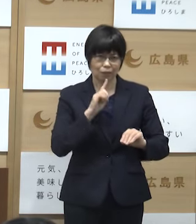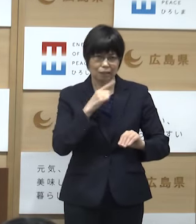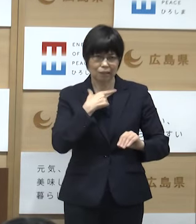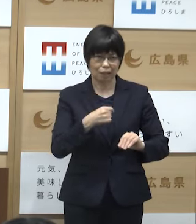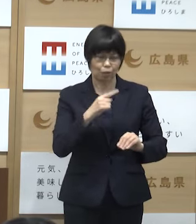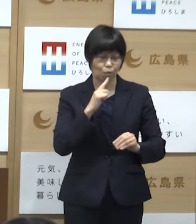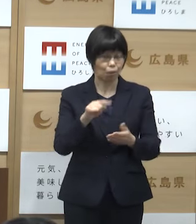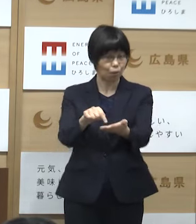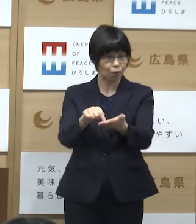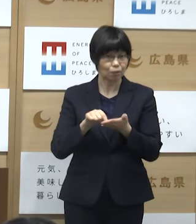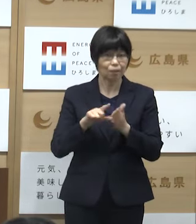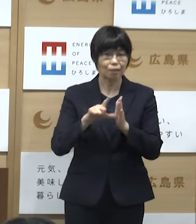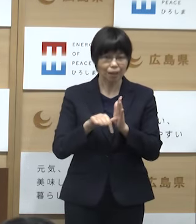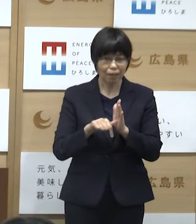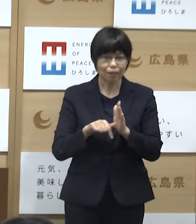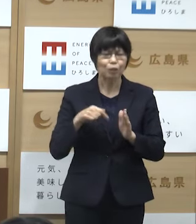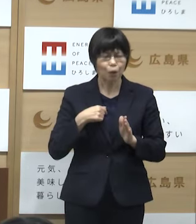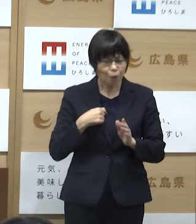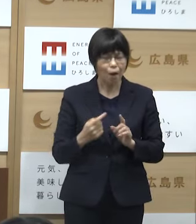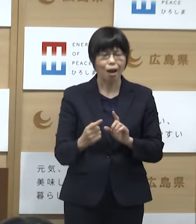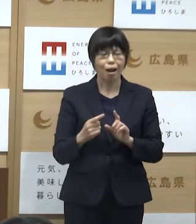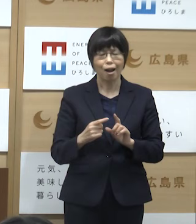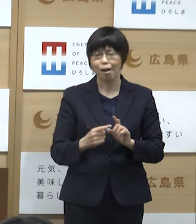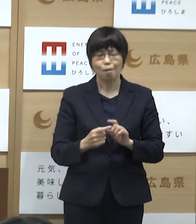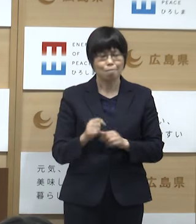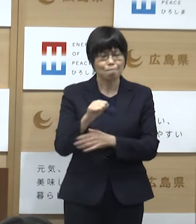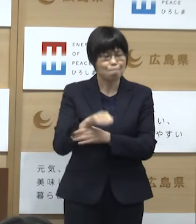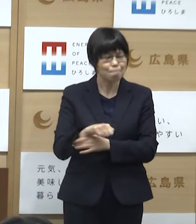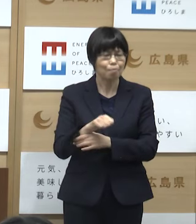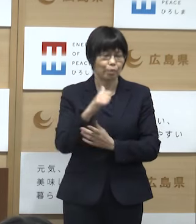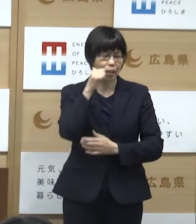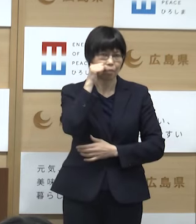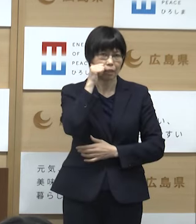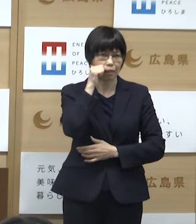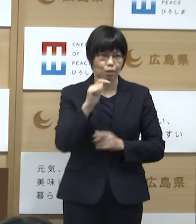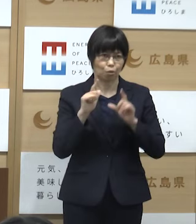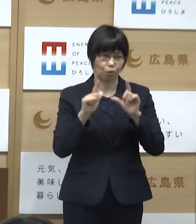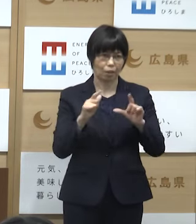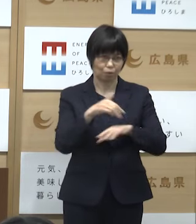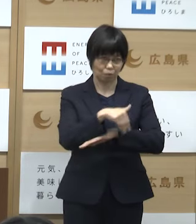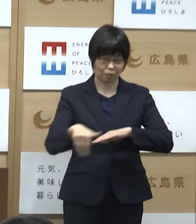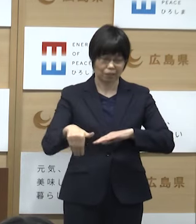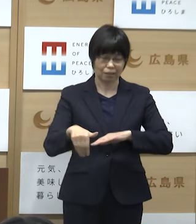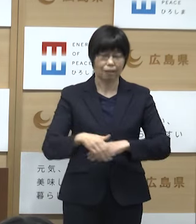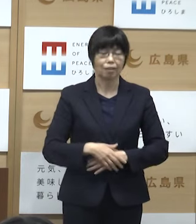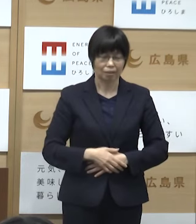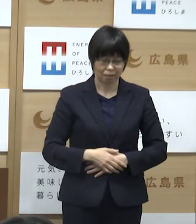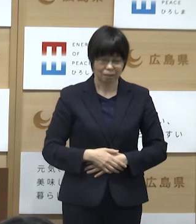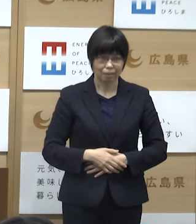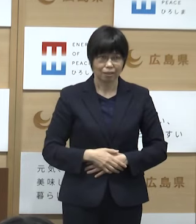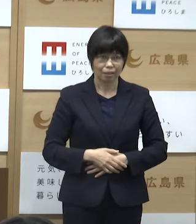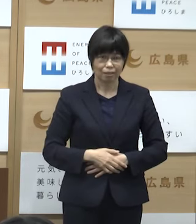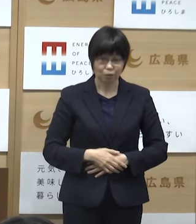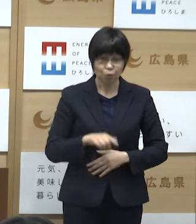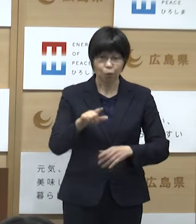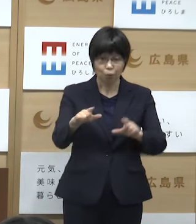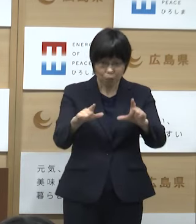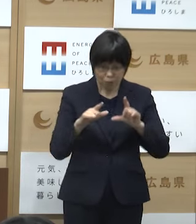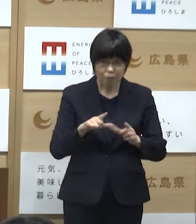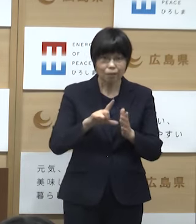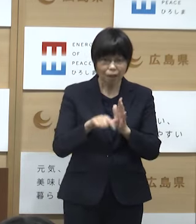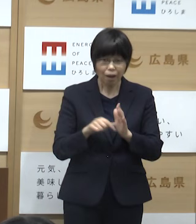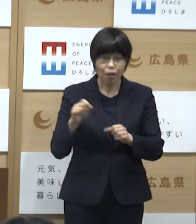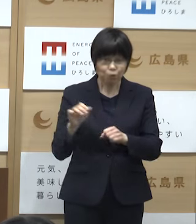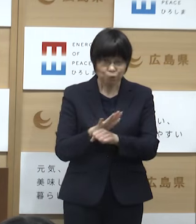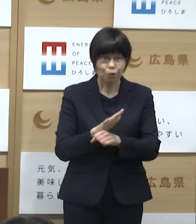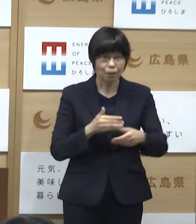ですね、それは応じられませんということになるんだと思います。 その場でと、 まあ、それはその場でしょうね。我